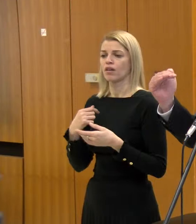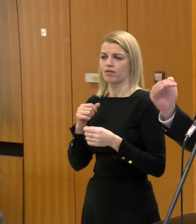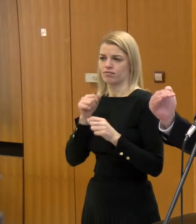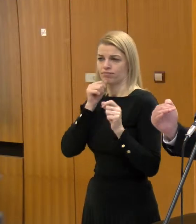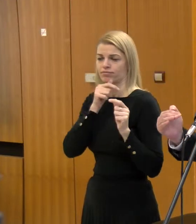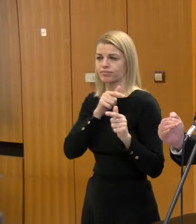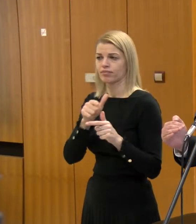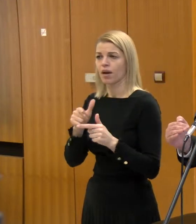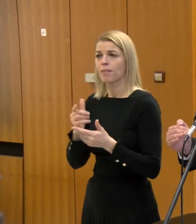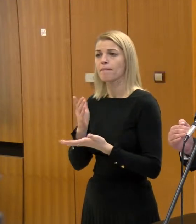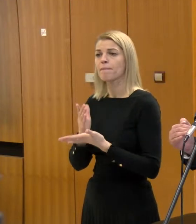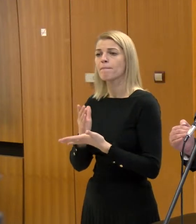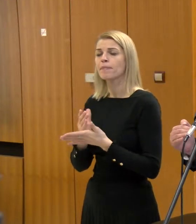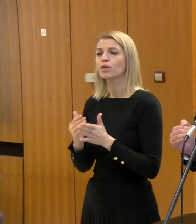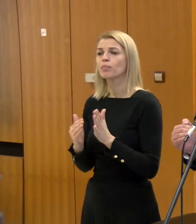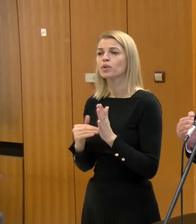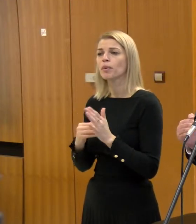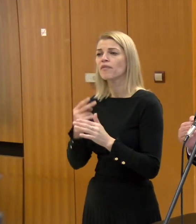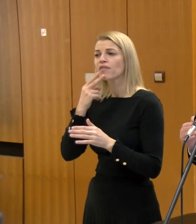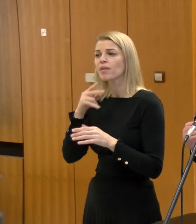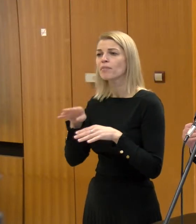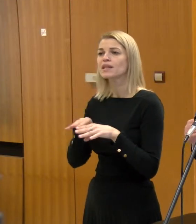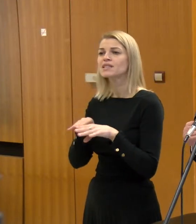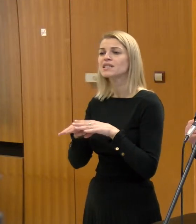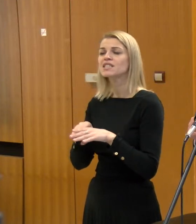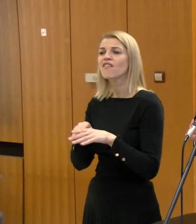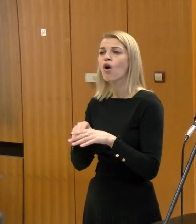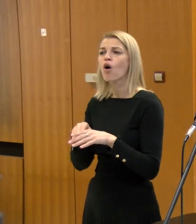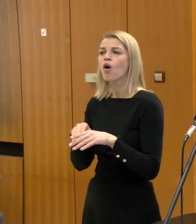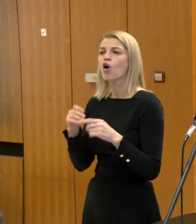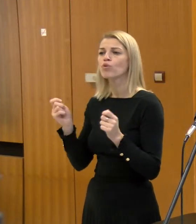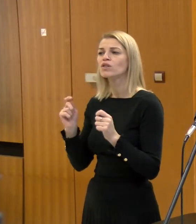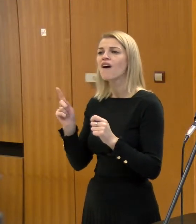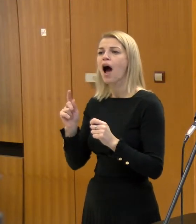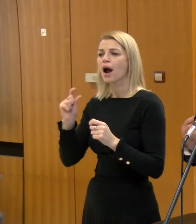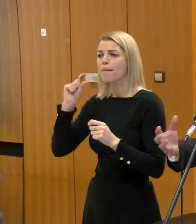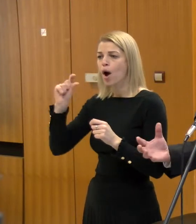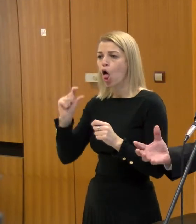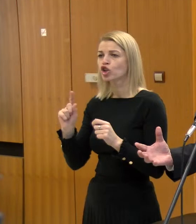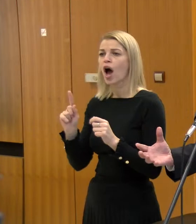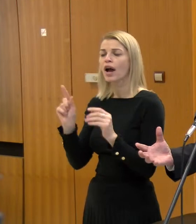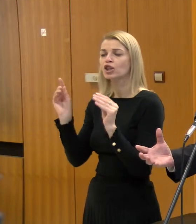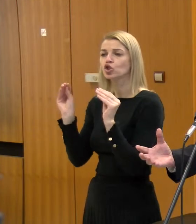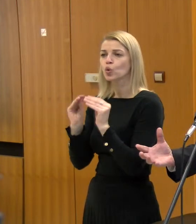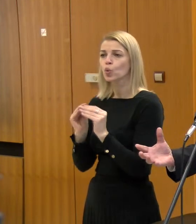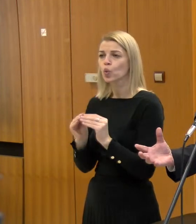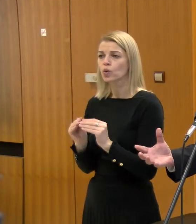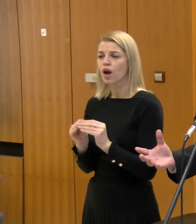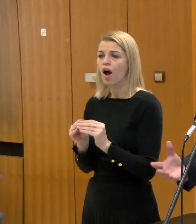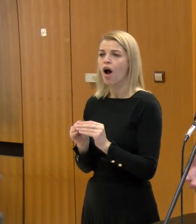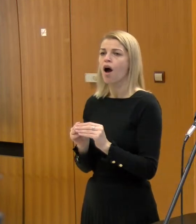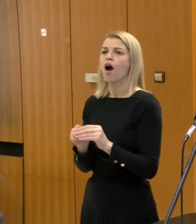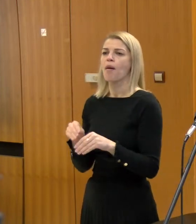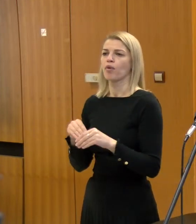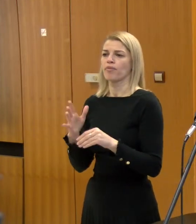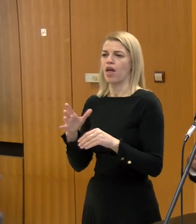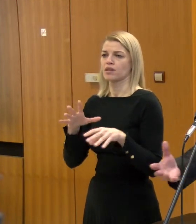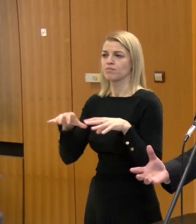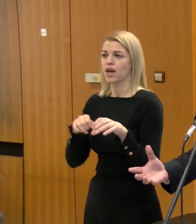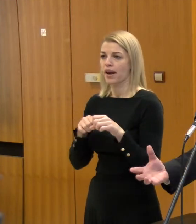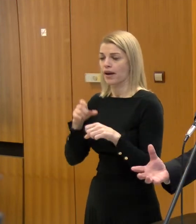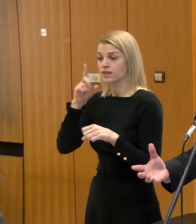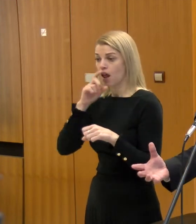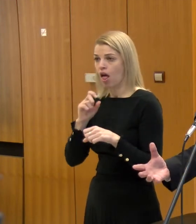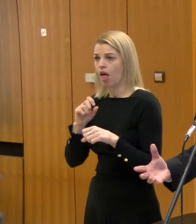aké presne položky to ministerstvo hospodárstva chce v akej štruktúre od nás mať, aby sme proste tento zber nerobili na dvakrát.